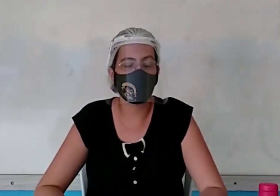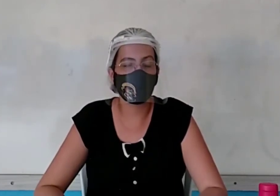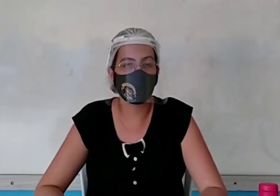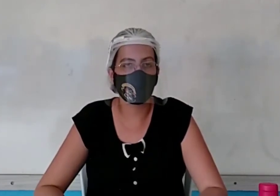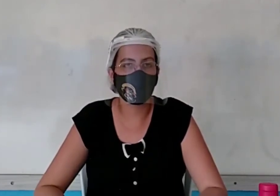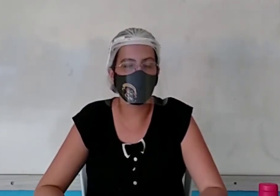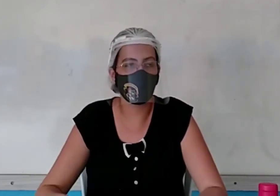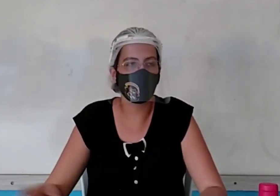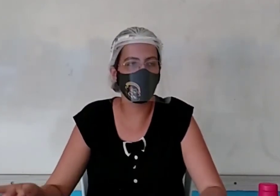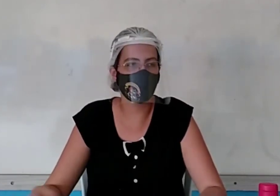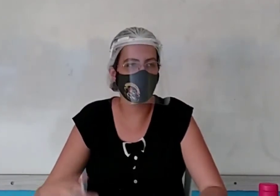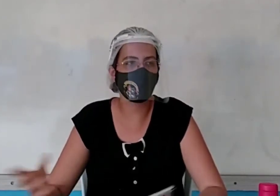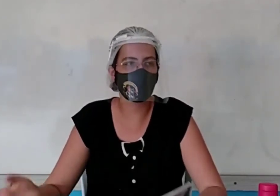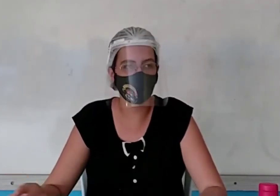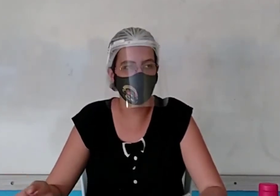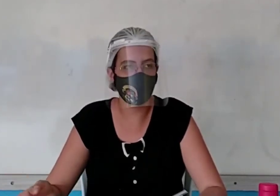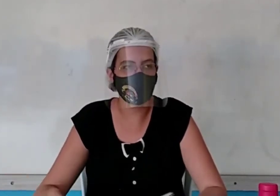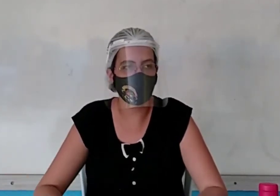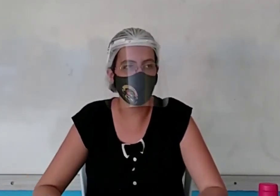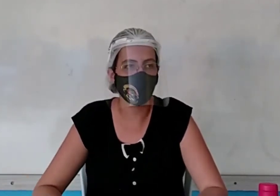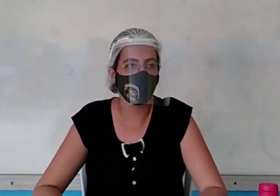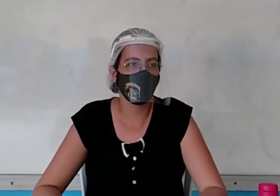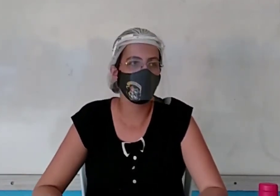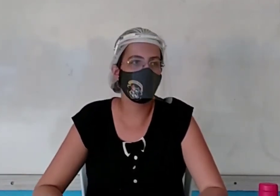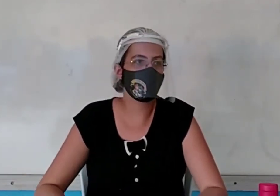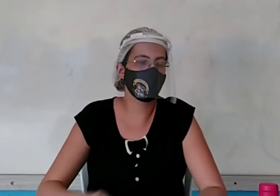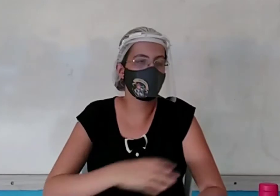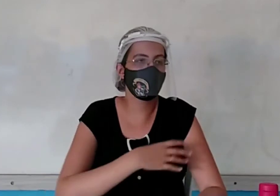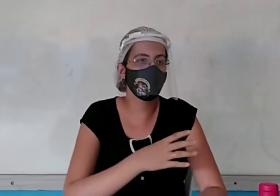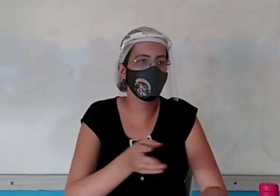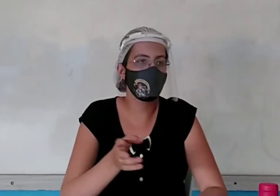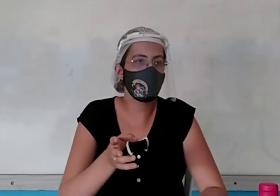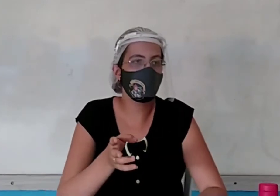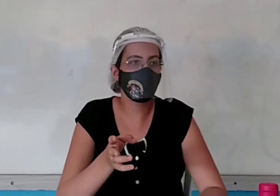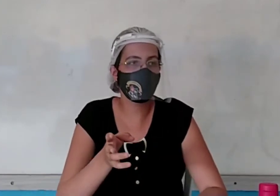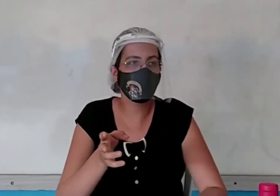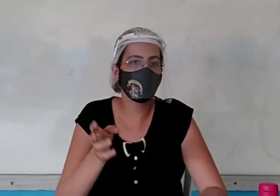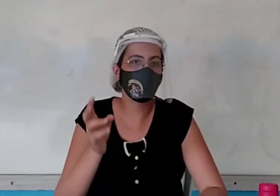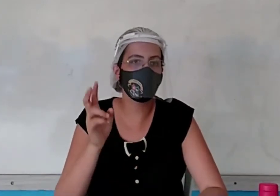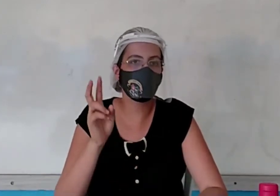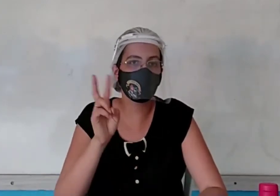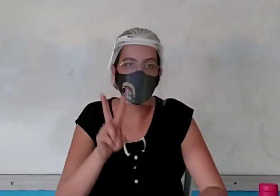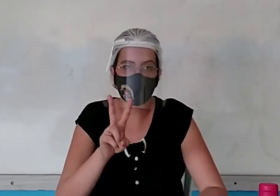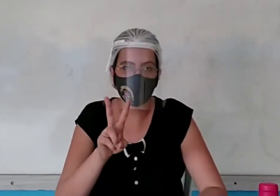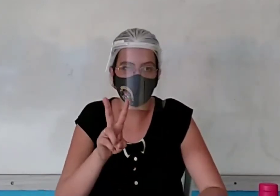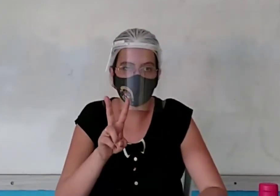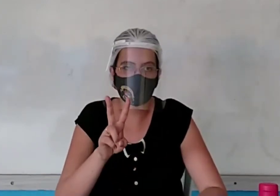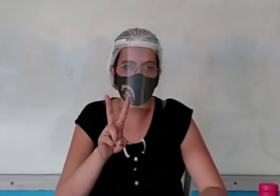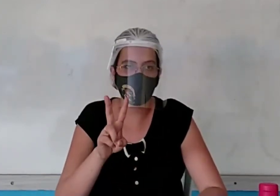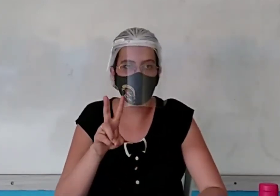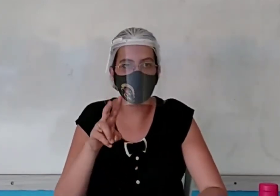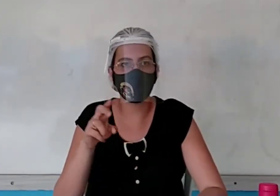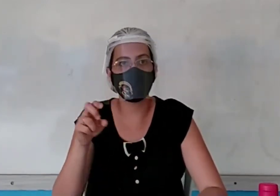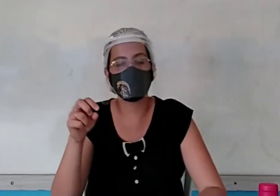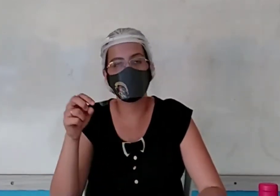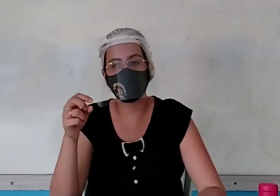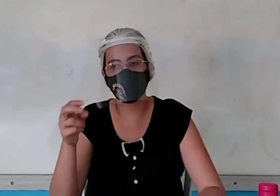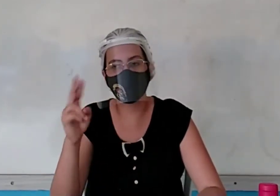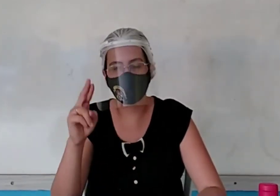com 40, 50 lugares, né? E aí eu estava fazendo uma viagem. E tinham dois ônibus nessa viagem. E esses dois